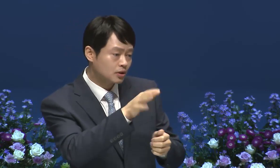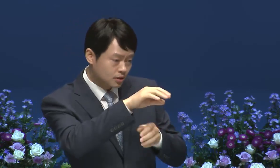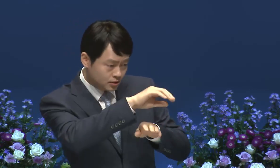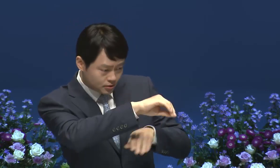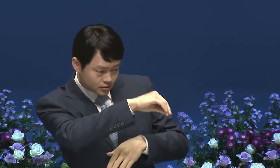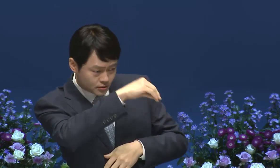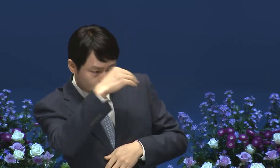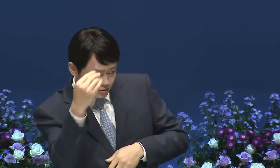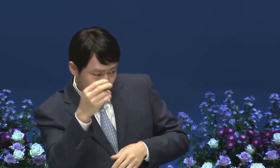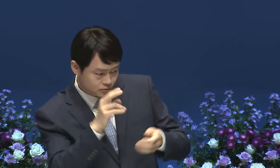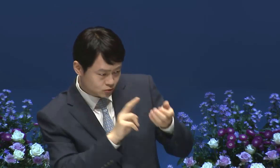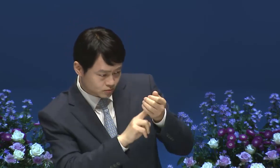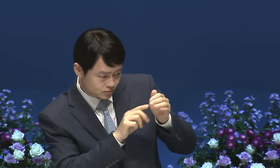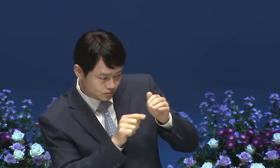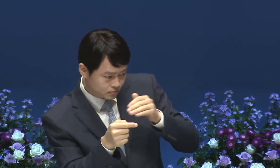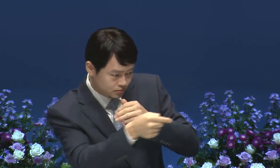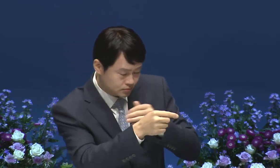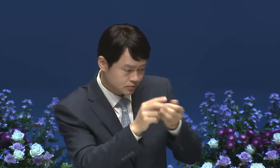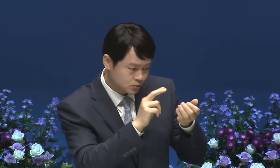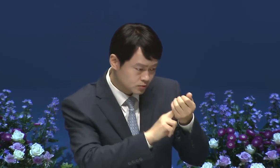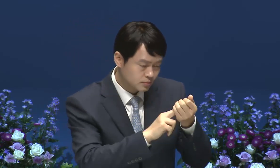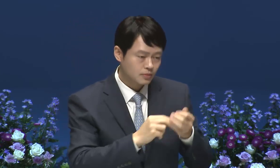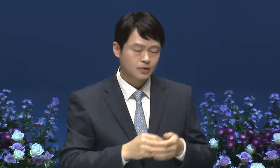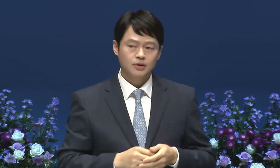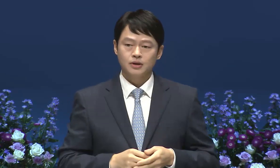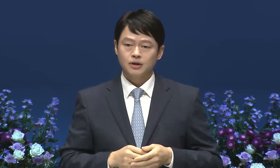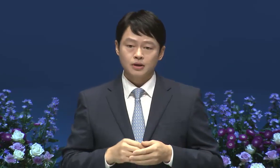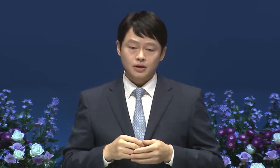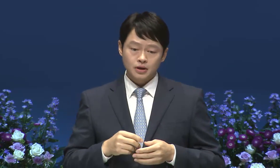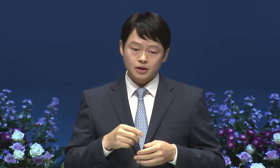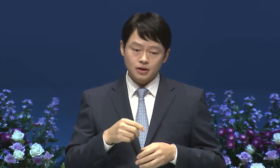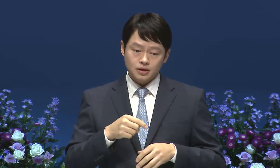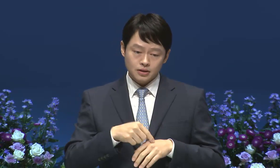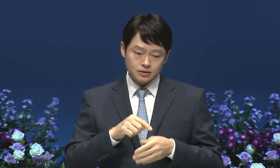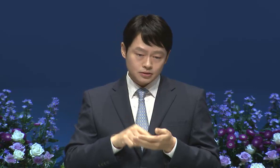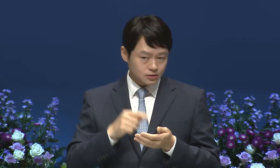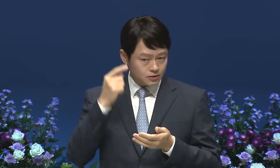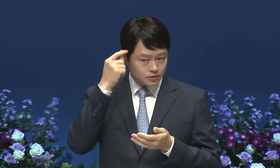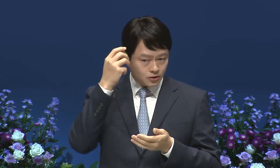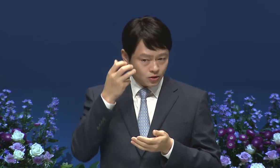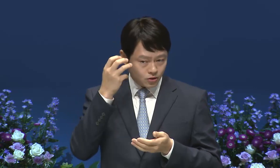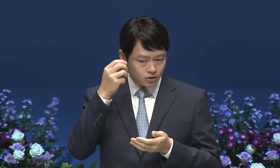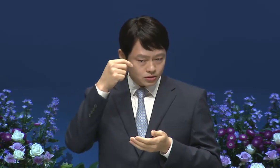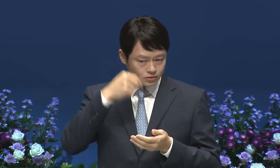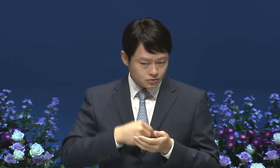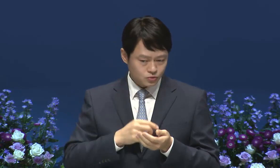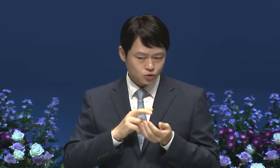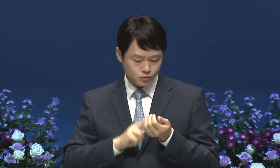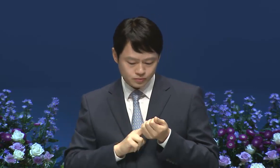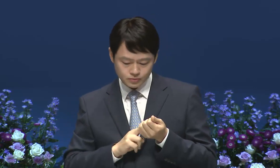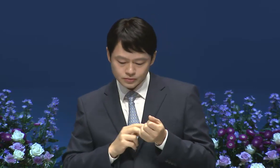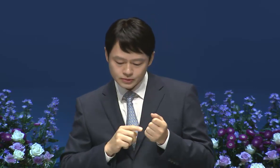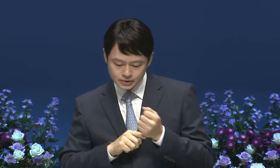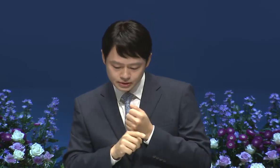그저 그냥 들으라 라고 하지 않으셨습니다. 오히려 사람들과 떨어진 곳으로 그 농인을 따로